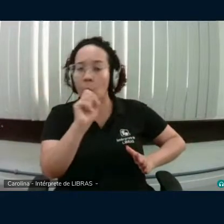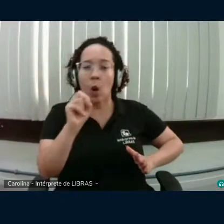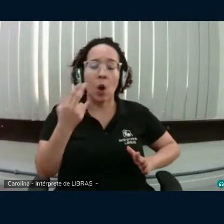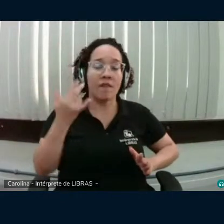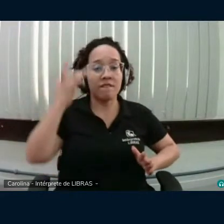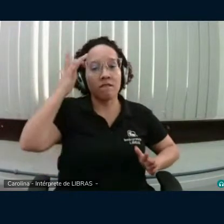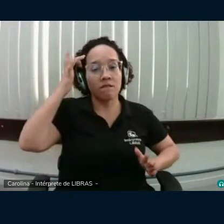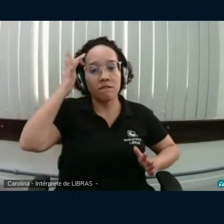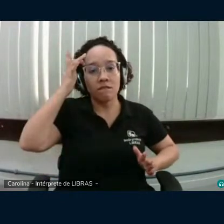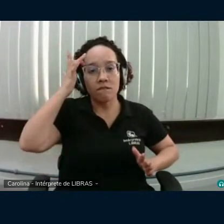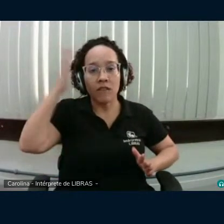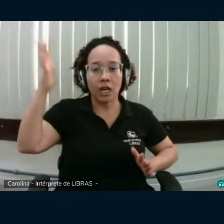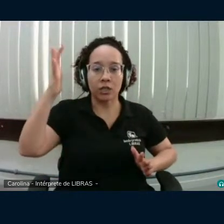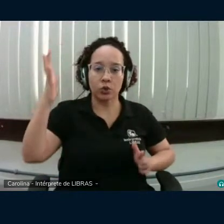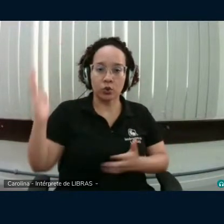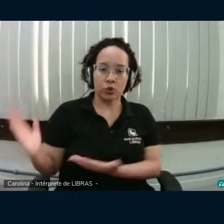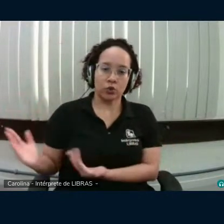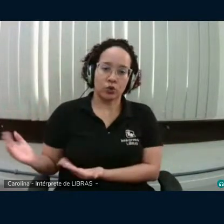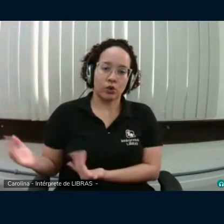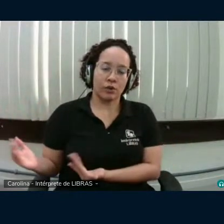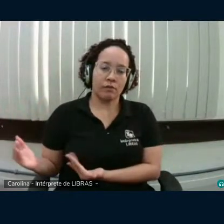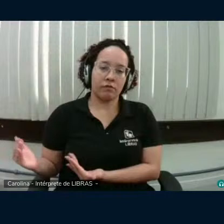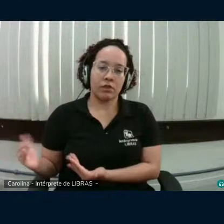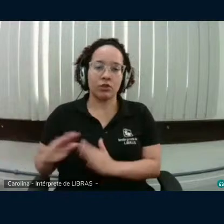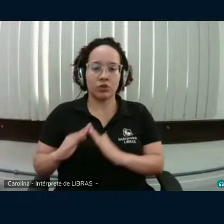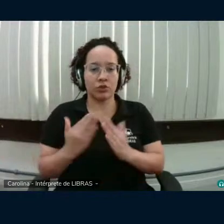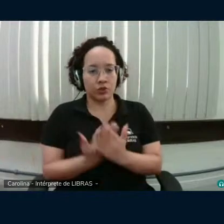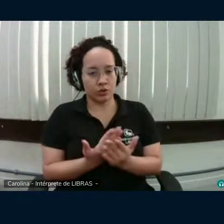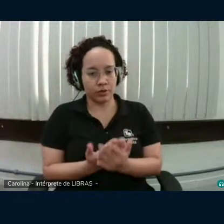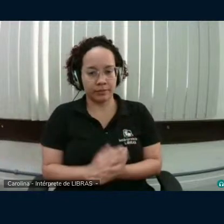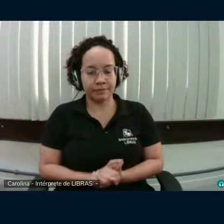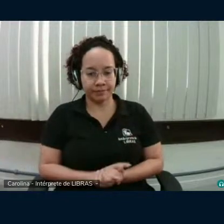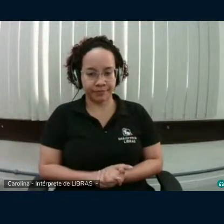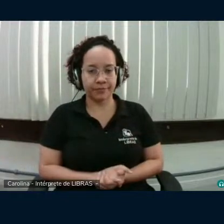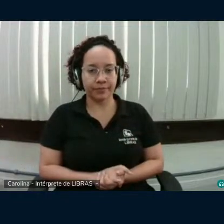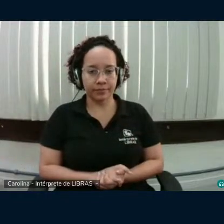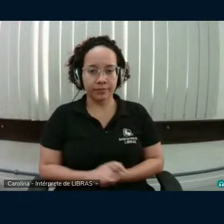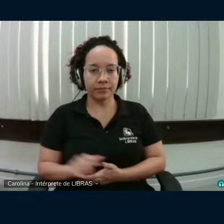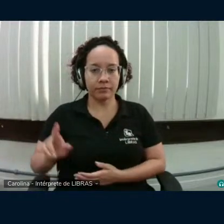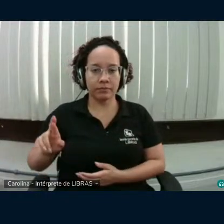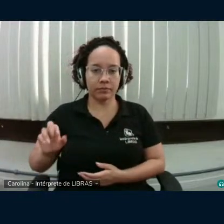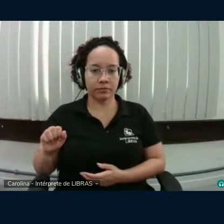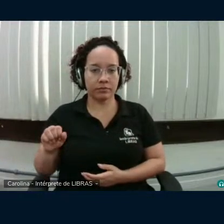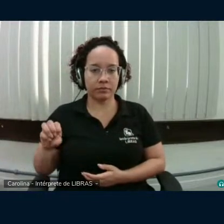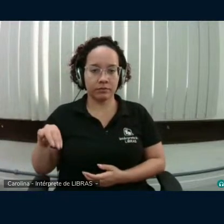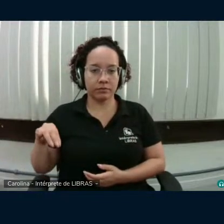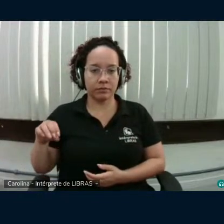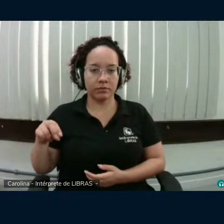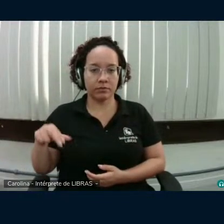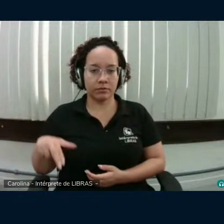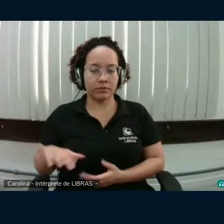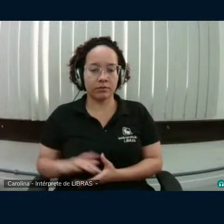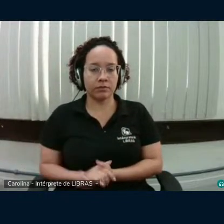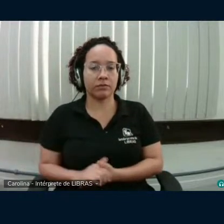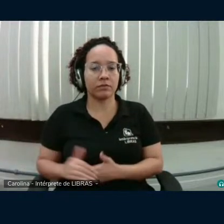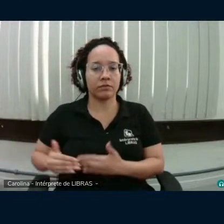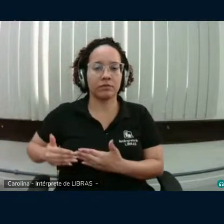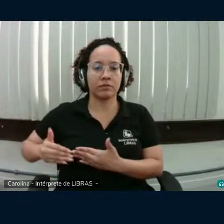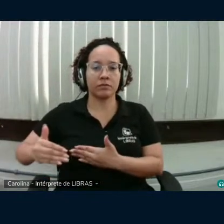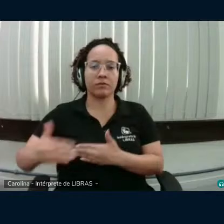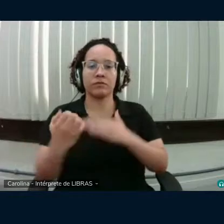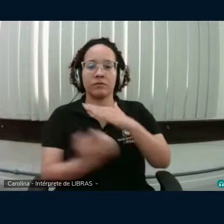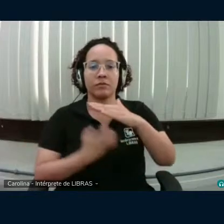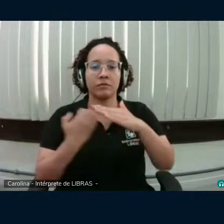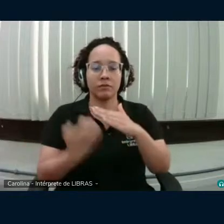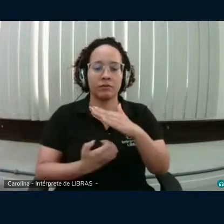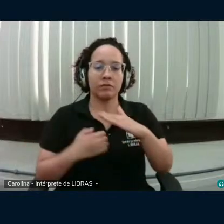nestes índices dos jovens na escola? Ramon, como a professora enxerga essa participação da iniciativa privada no